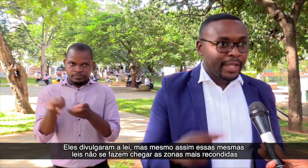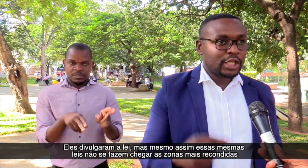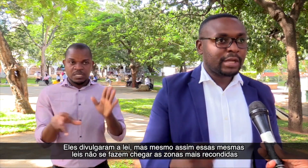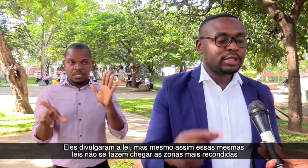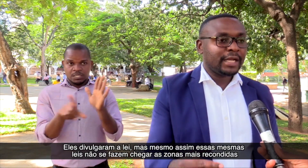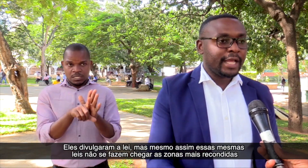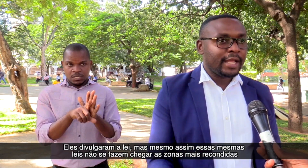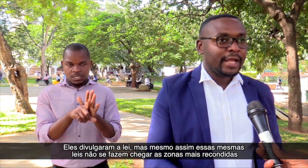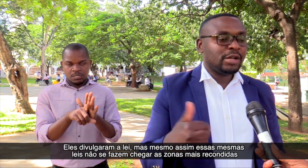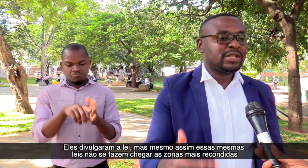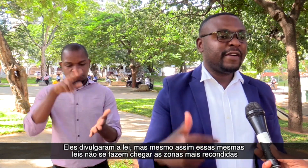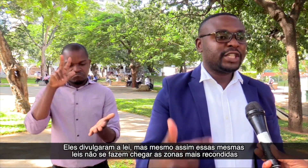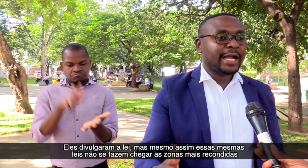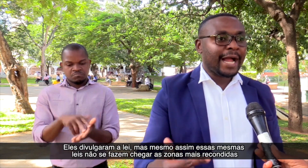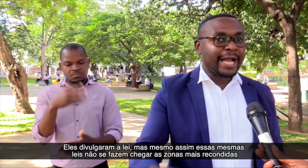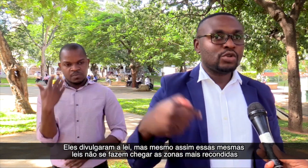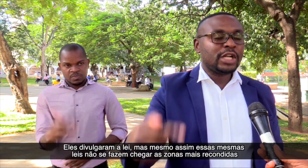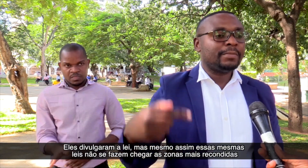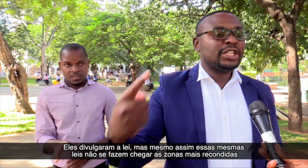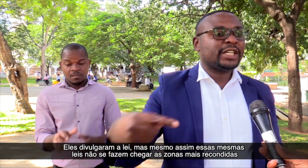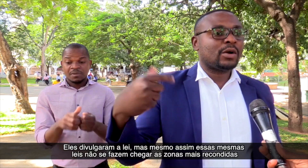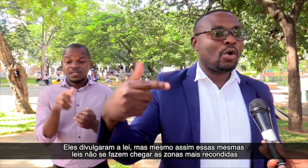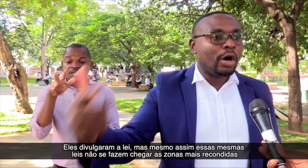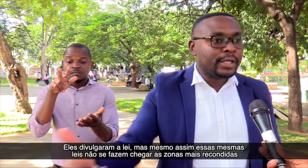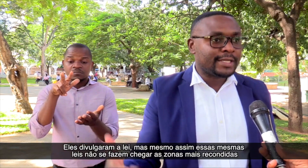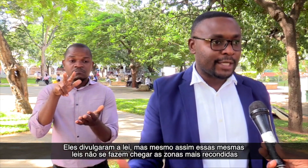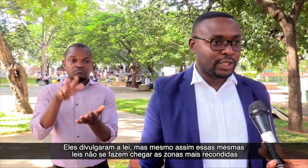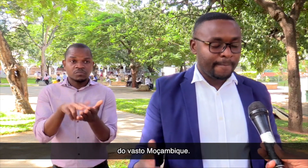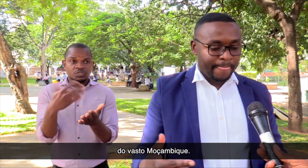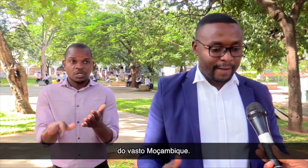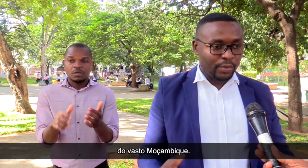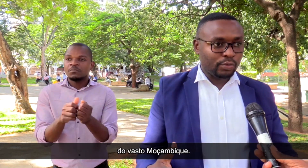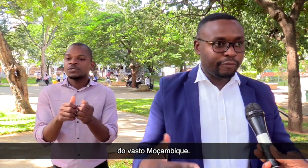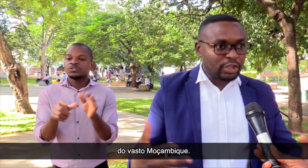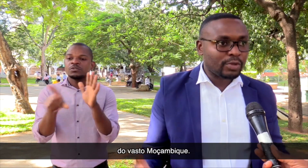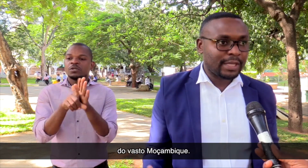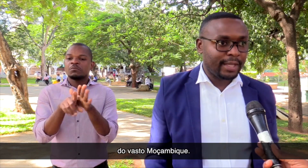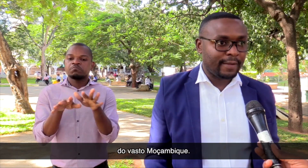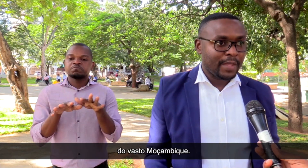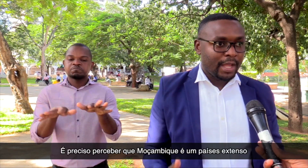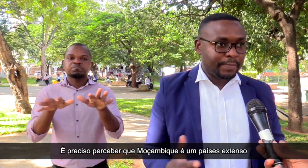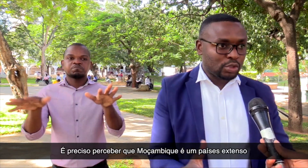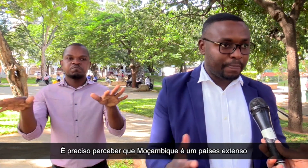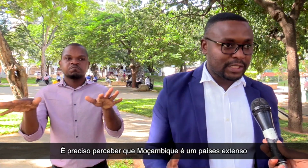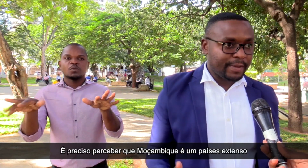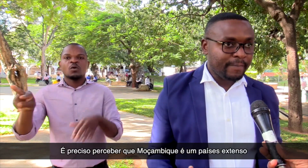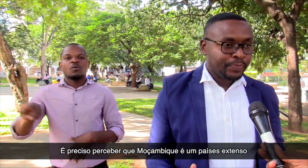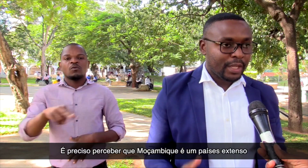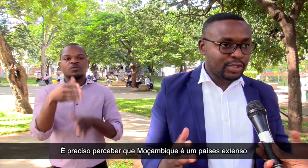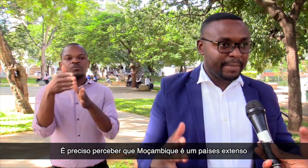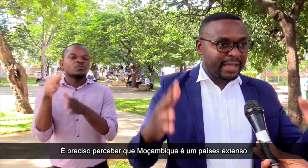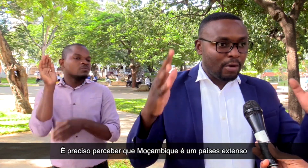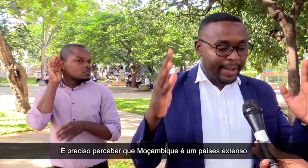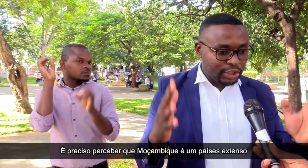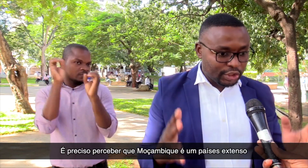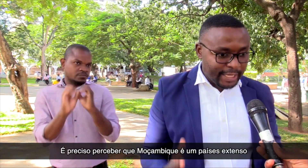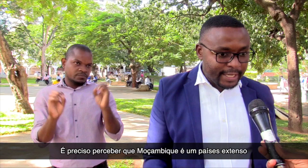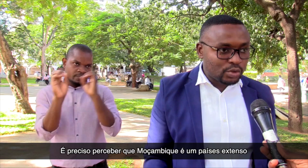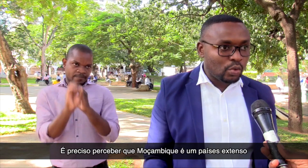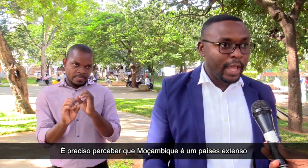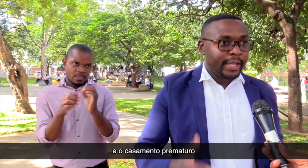contrapartida, esta mesma lei não se faz chegar às zonas mais recônditas do vasto Moçambique. É preciso perceber que Moçambique é um